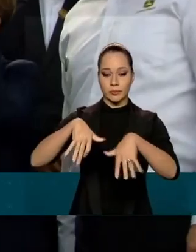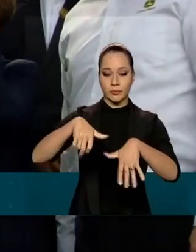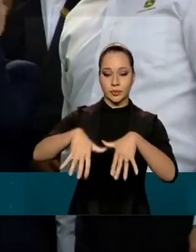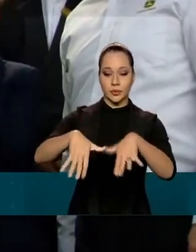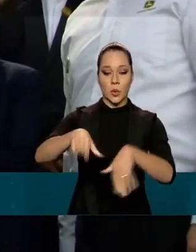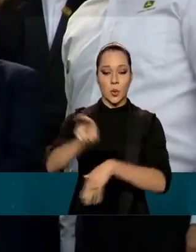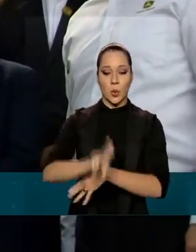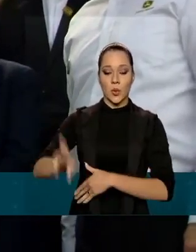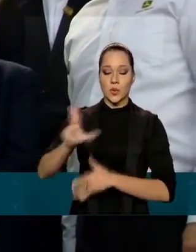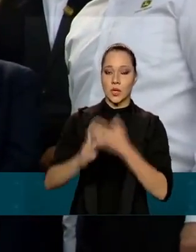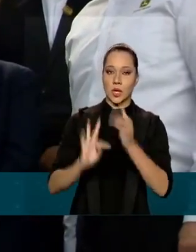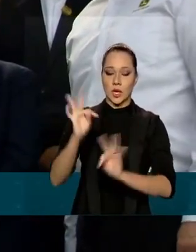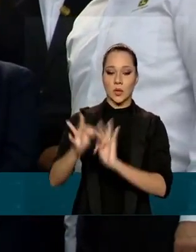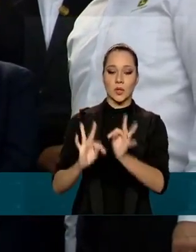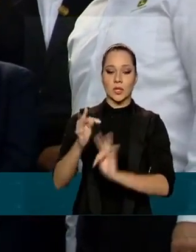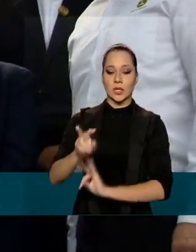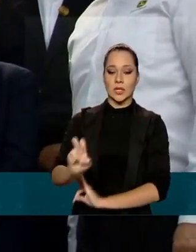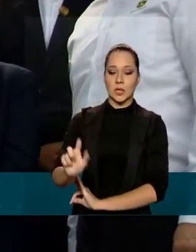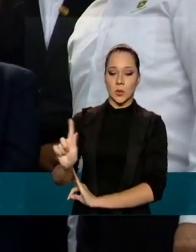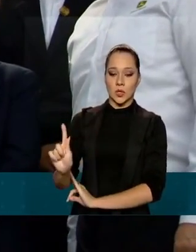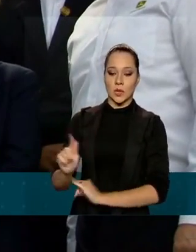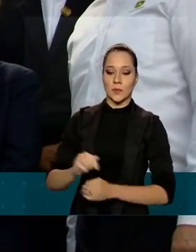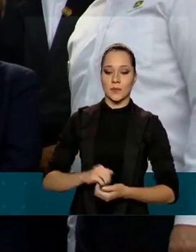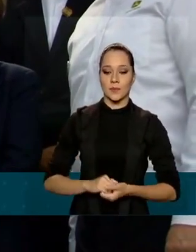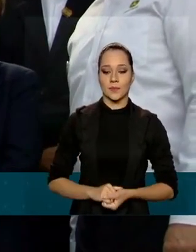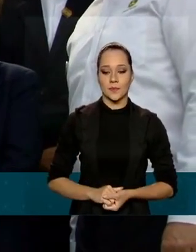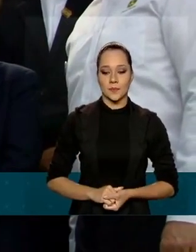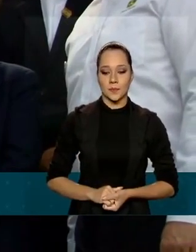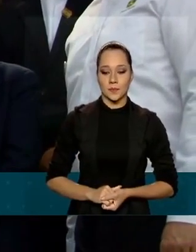o uso da tecnologia 5G.